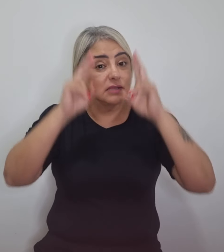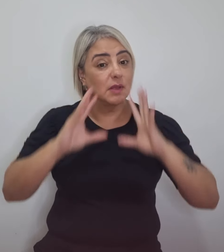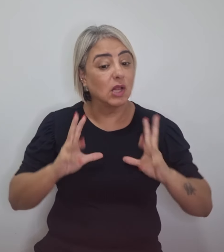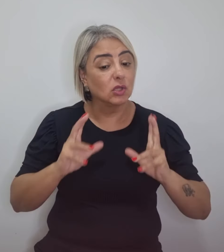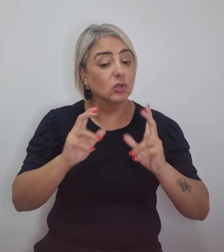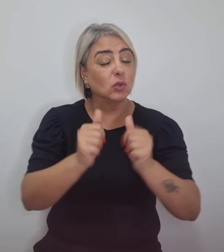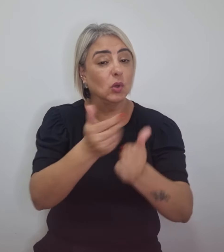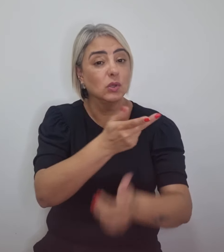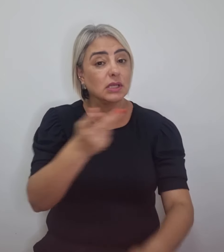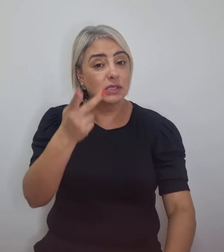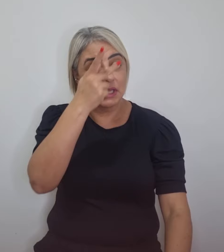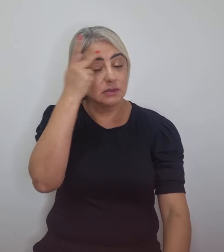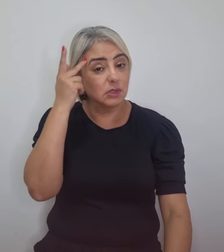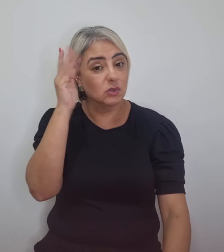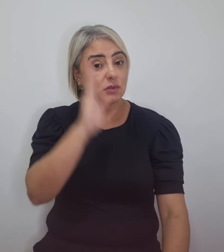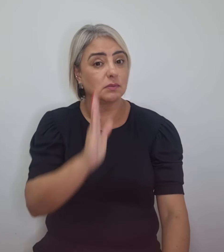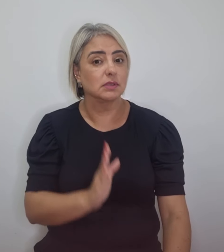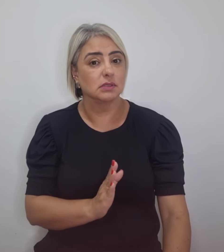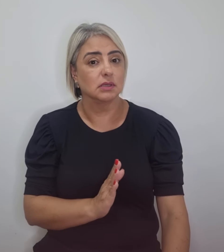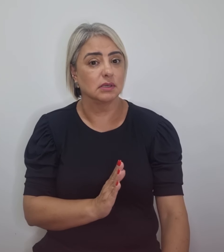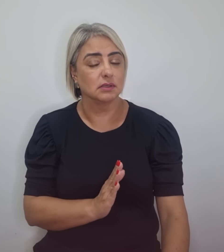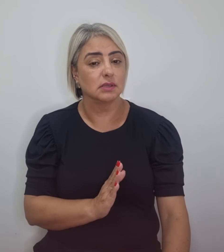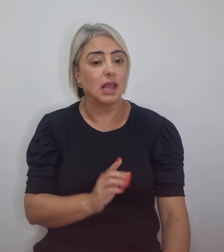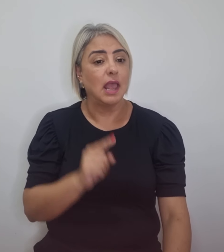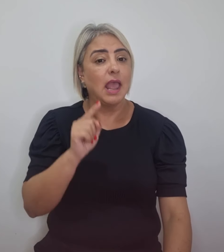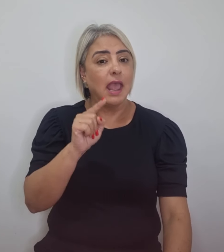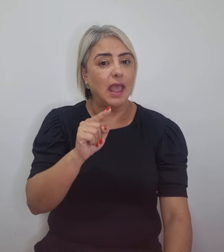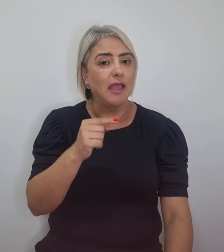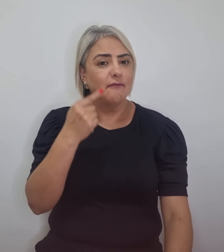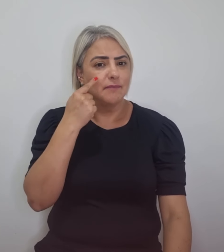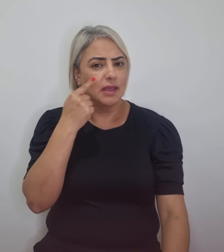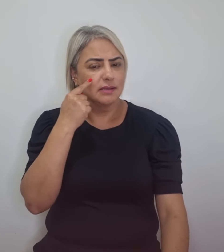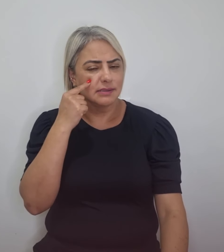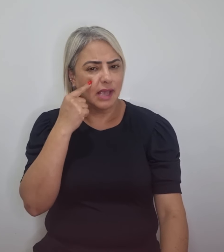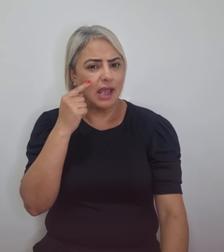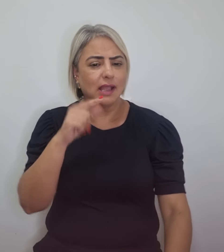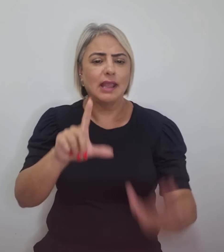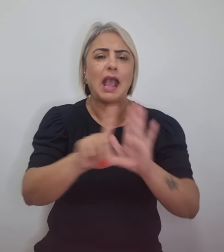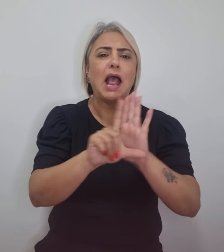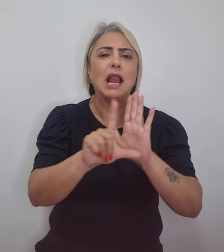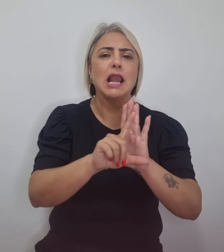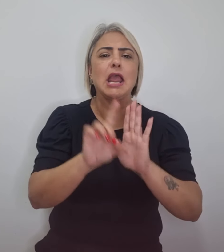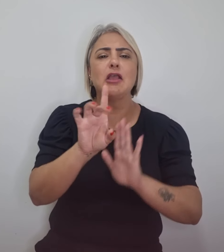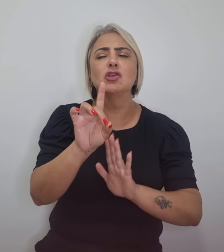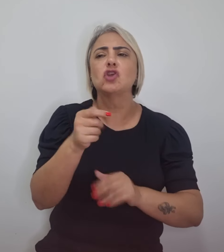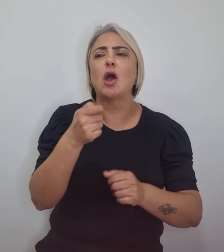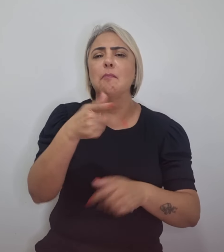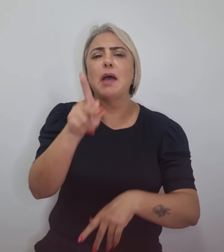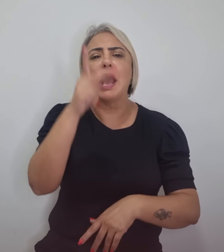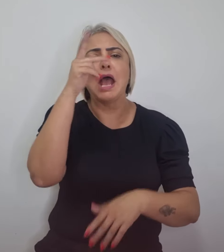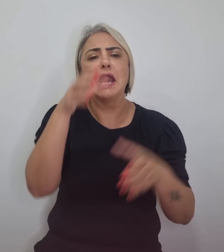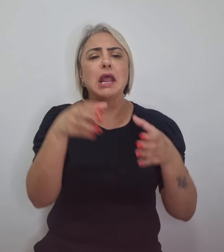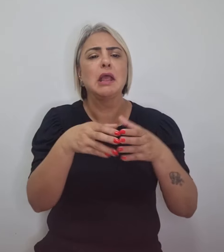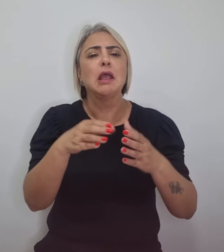os cidadãos brasileiros. É considerar que a lei deve ser feita apenas para cristãos e